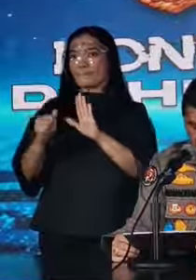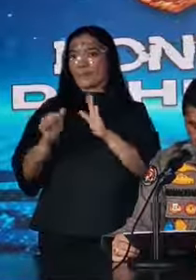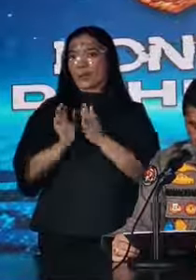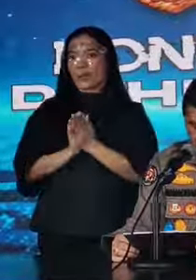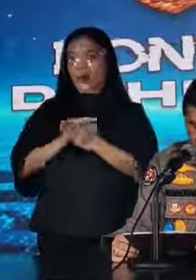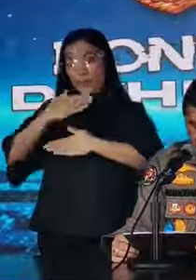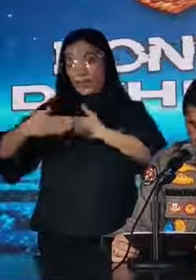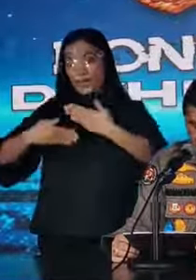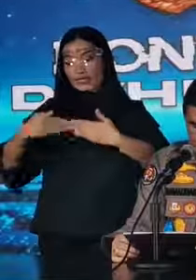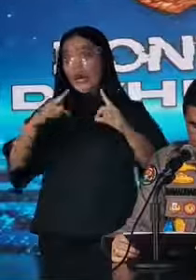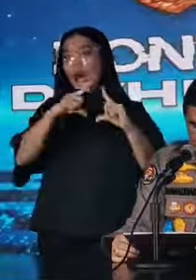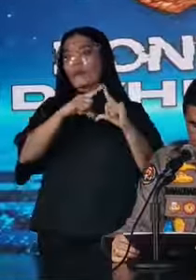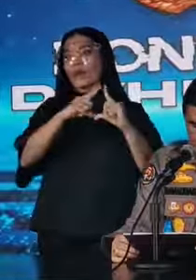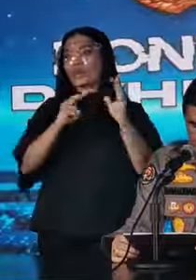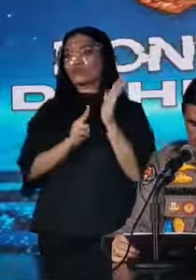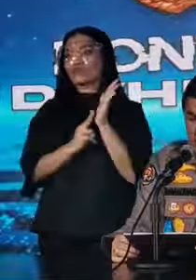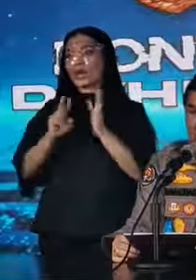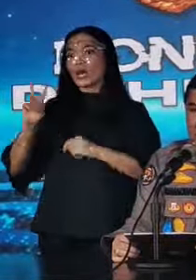2